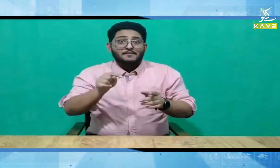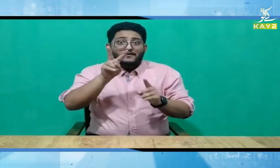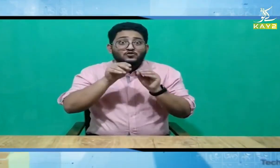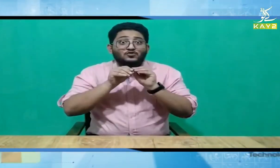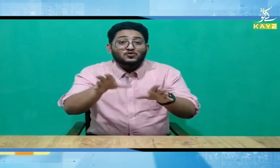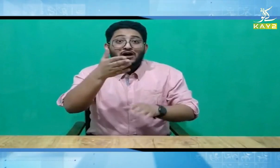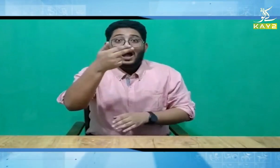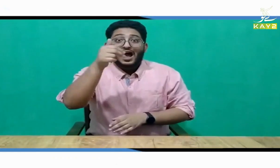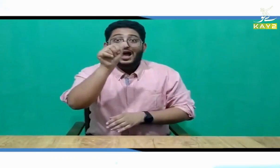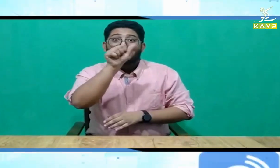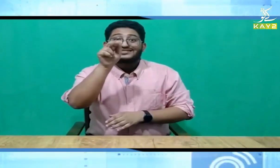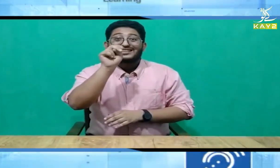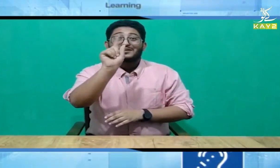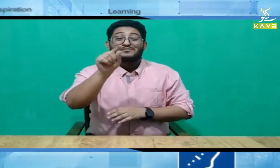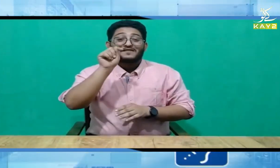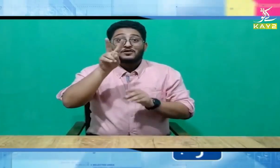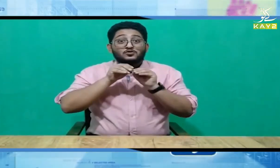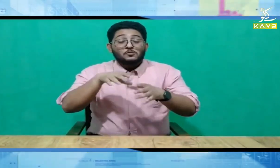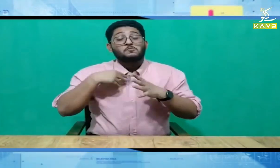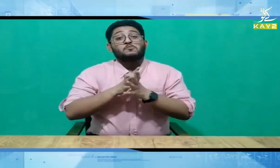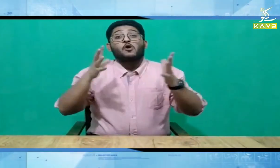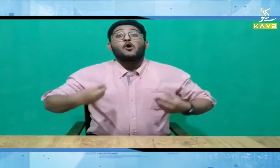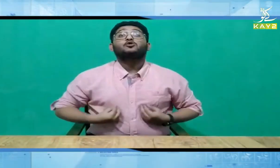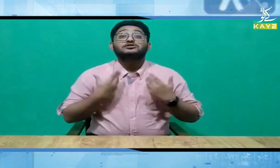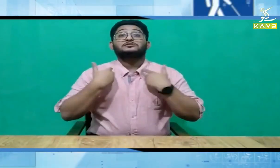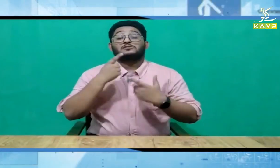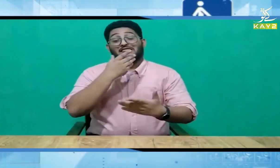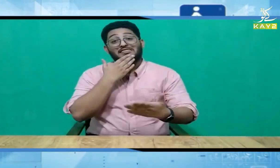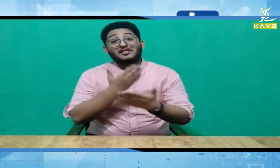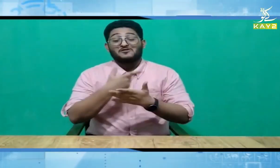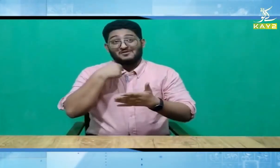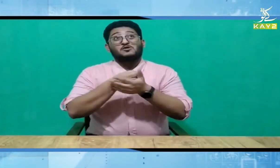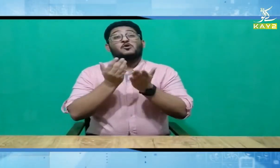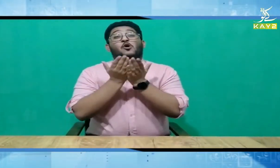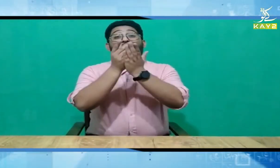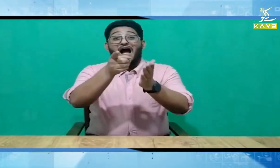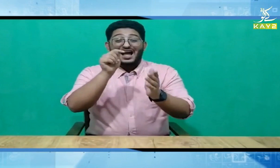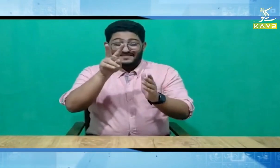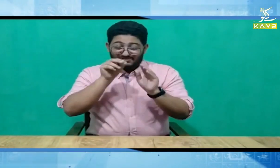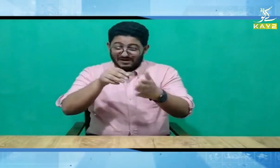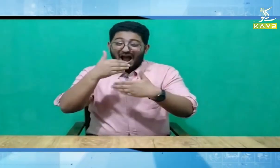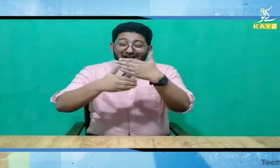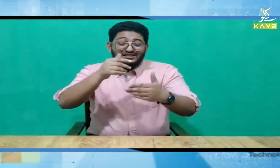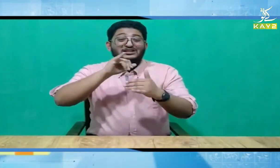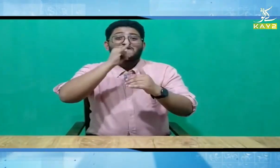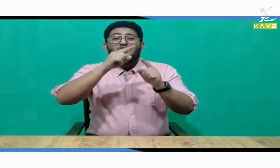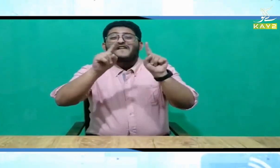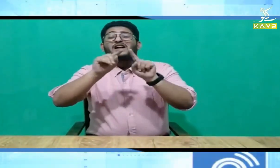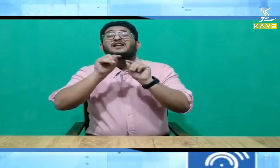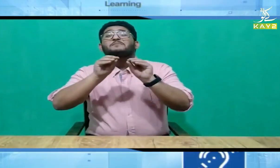जानते हैं, लेकिन वो आते नहीं हैं इस फील्ड के अंदर। तो मैं उनको लेकर आना चाहता हूँ। और बहुत ज़्यादा K2 टीवी के जो ये मतलब लेके चले हैं, प्रोग्राम स्टार्ट किए इशारों की